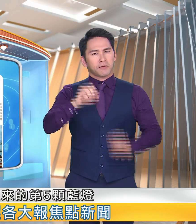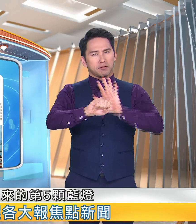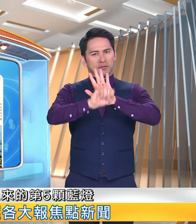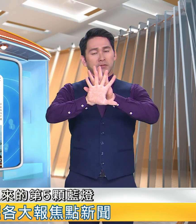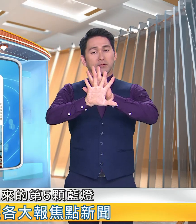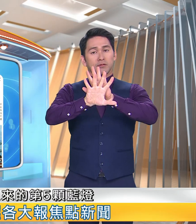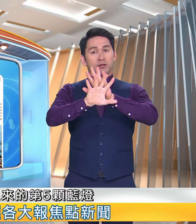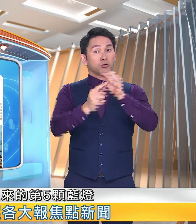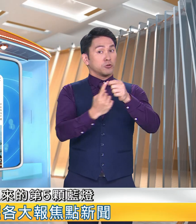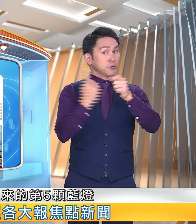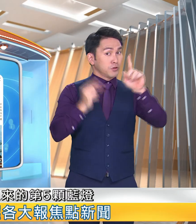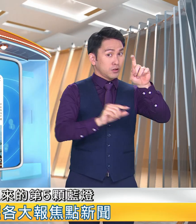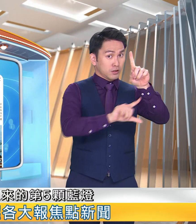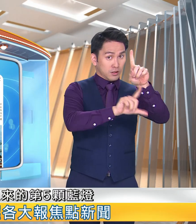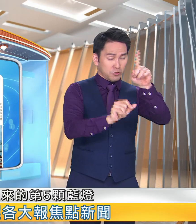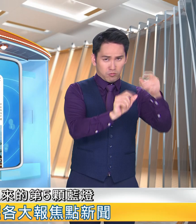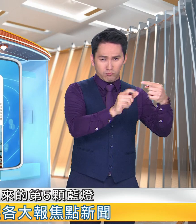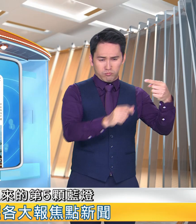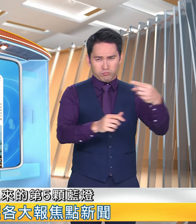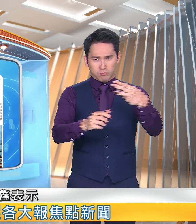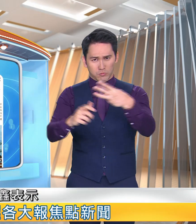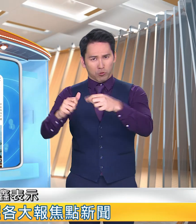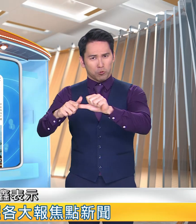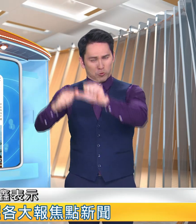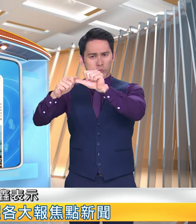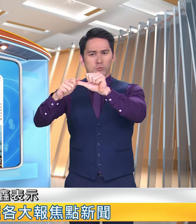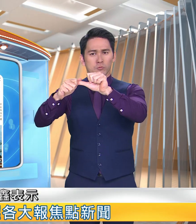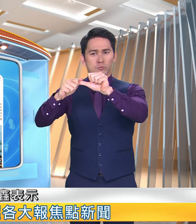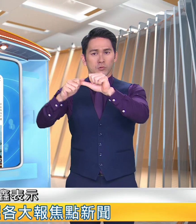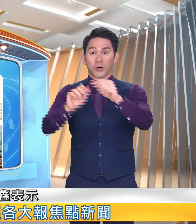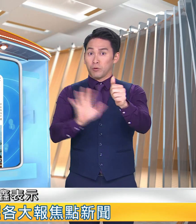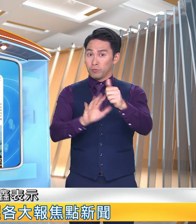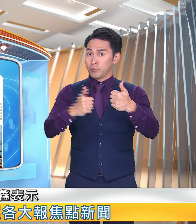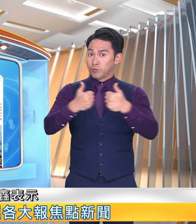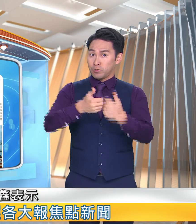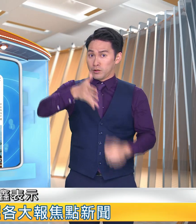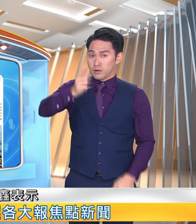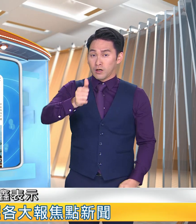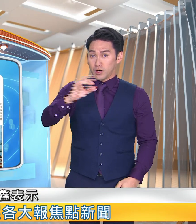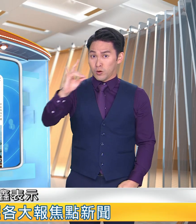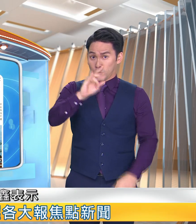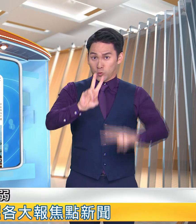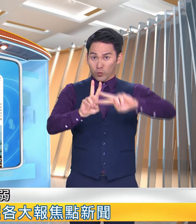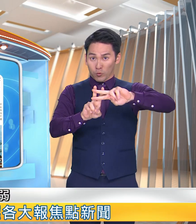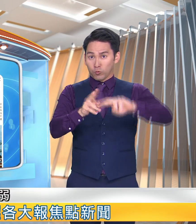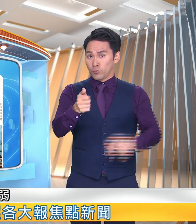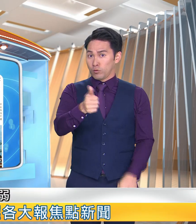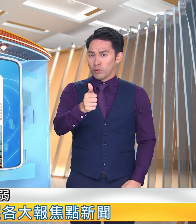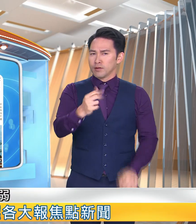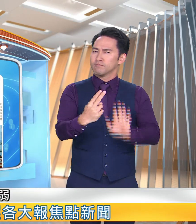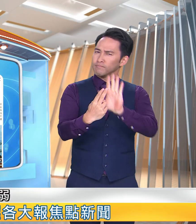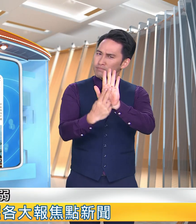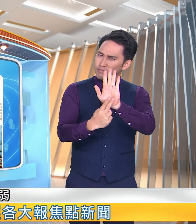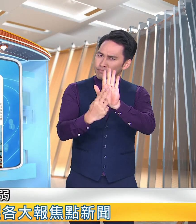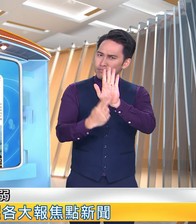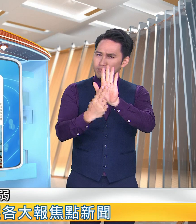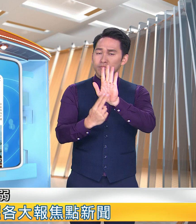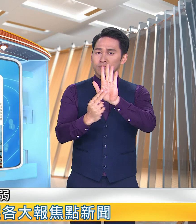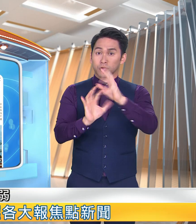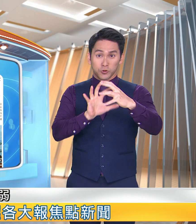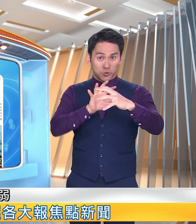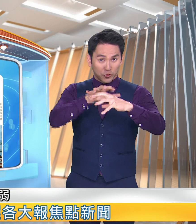的第5颗蓝灯。国发会主席龚明鑫表示，全球终端需求疲